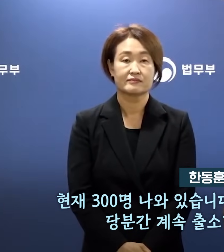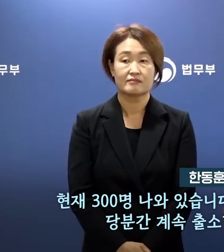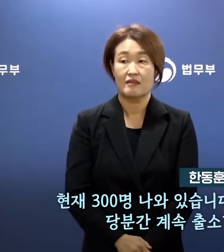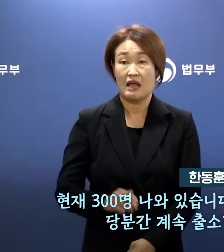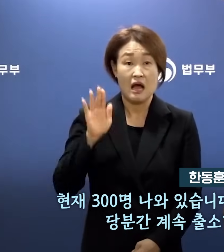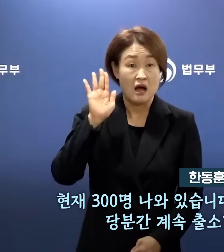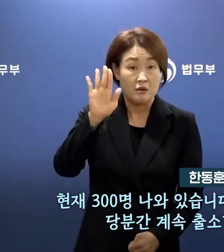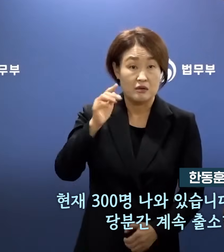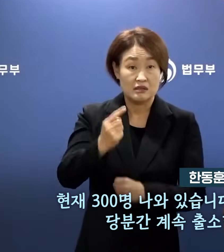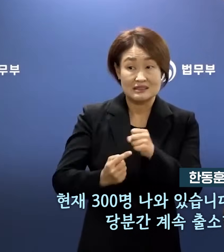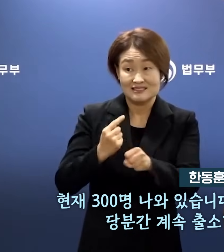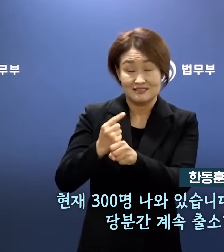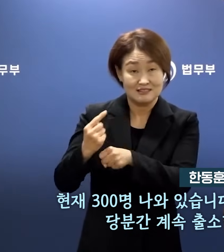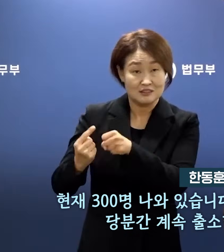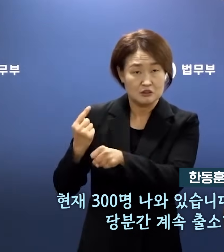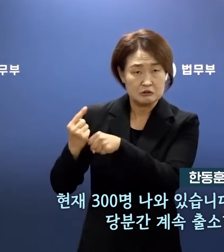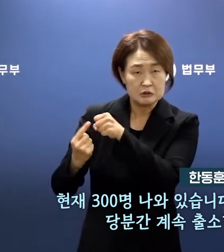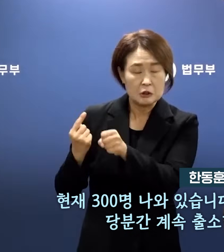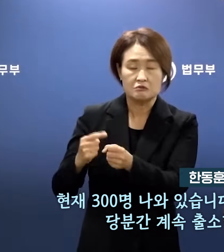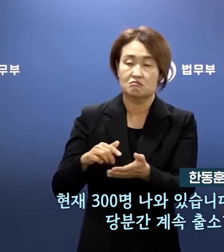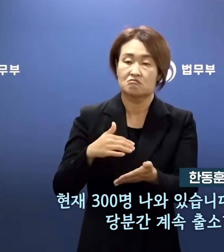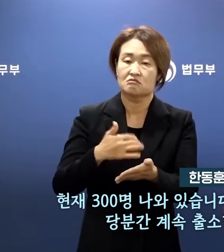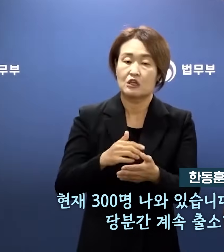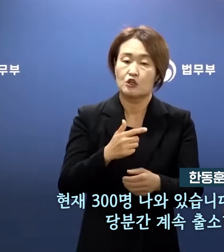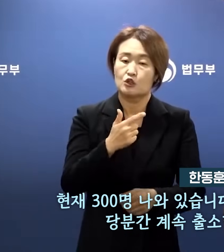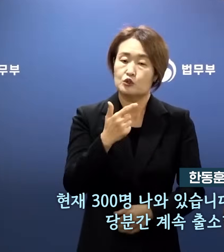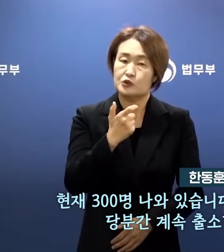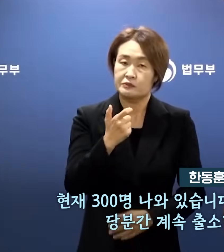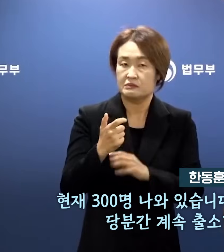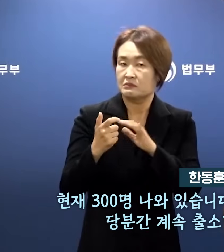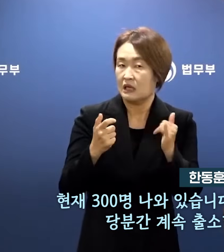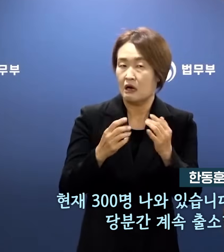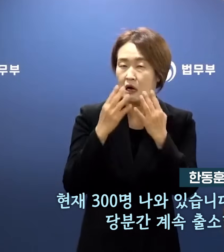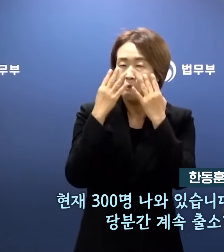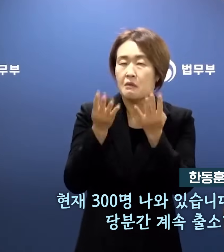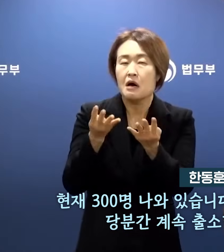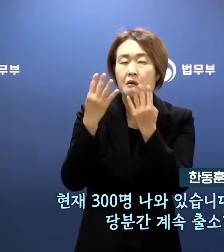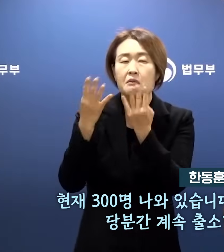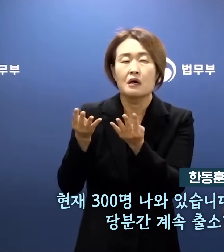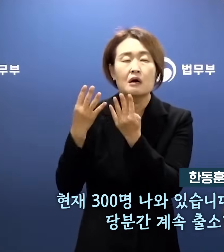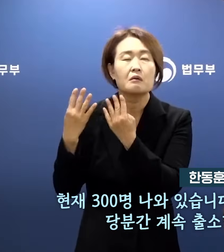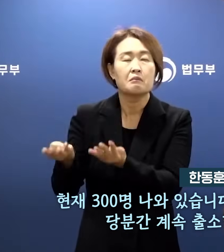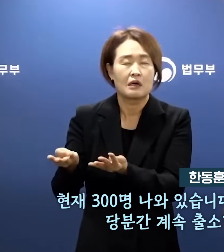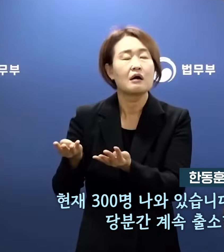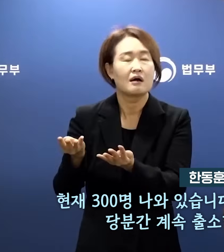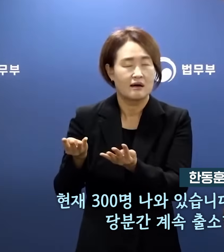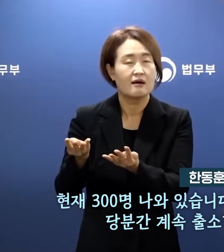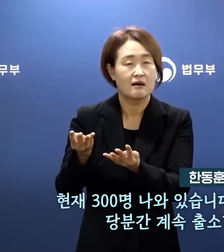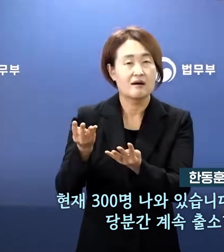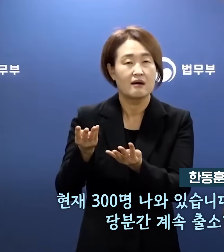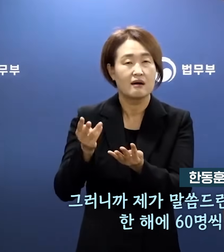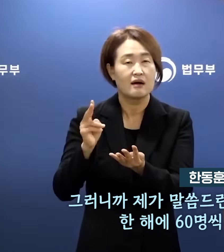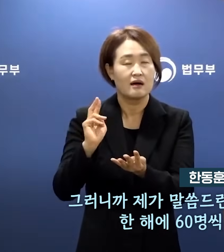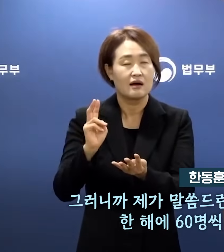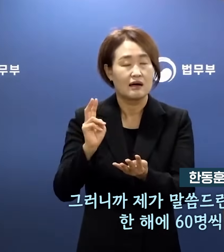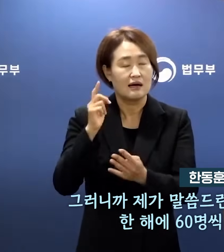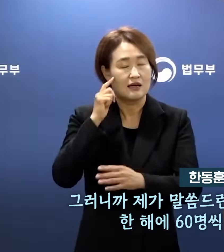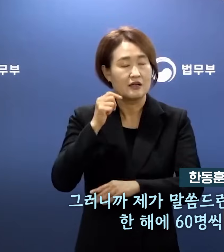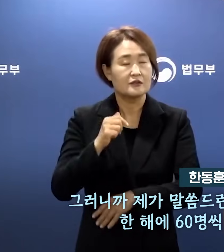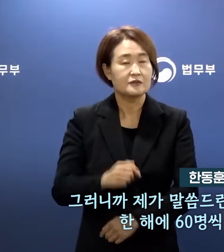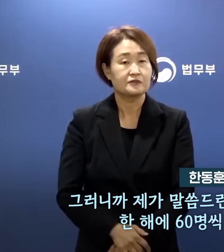앞으로도 매년 60명가량씩 당분간 계속 출소할 것으로 예상됩니다.